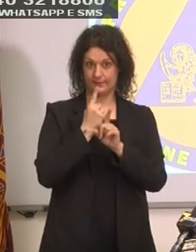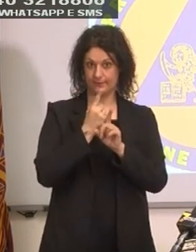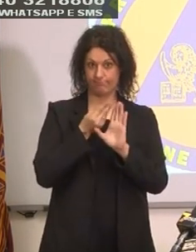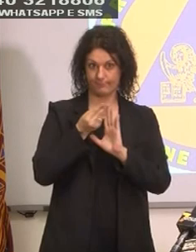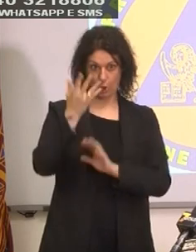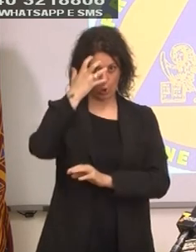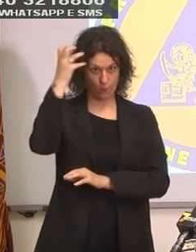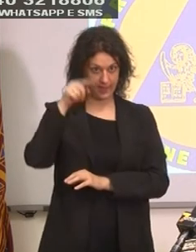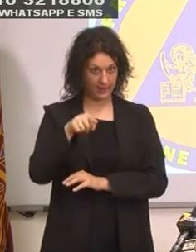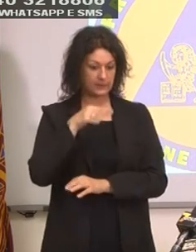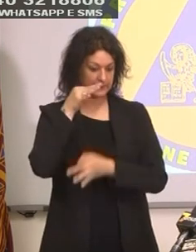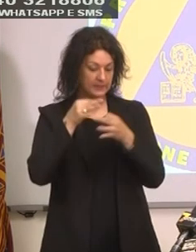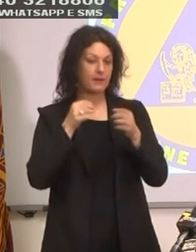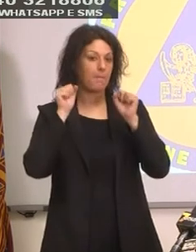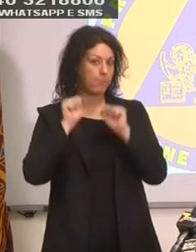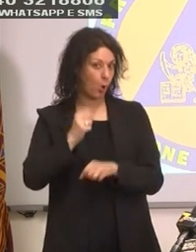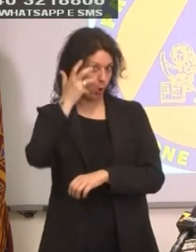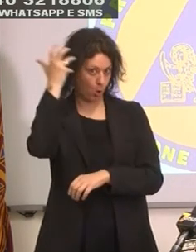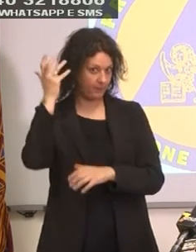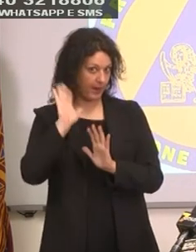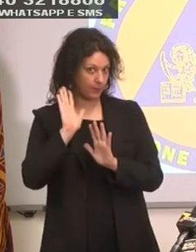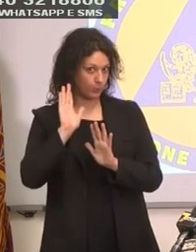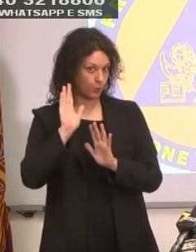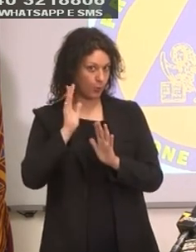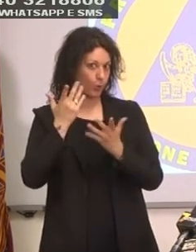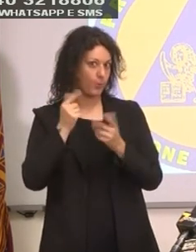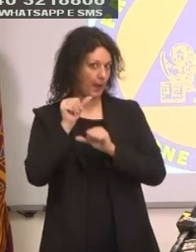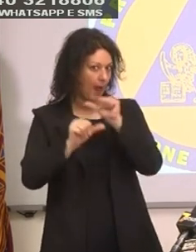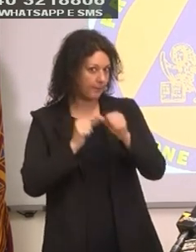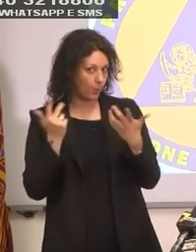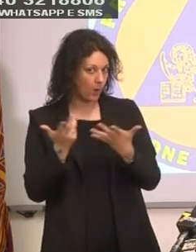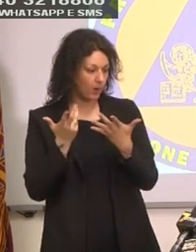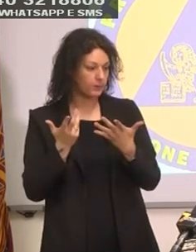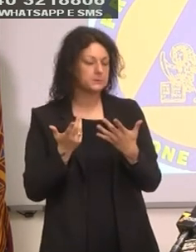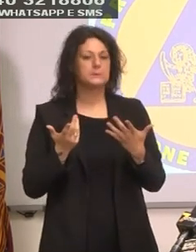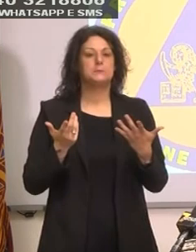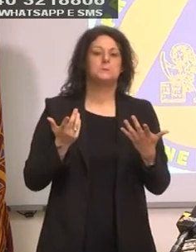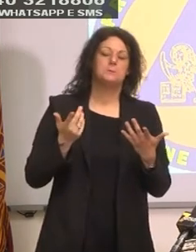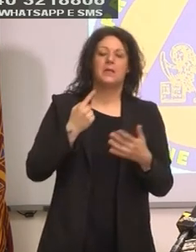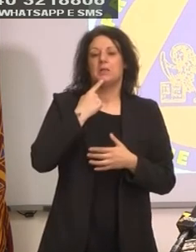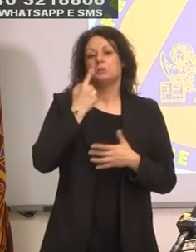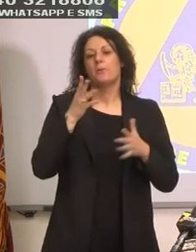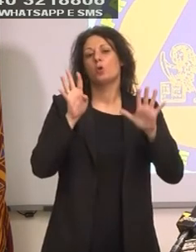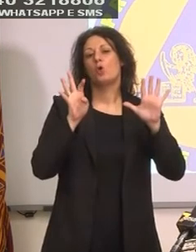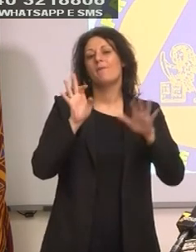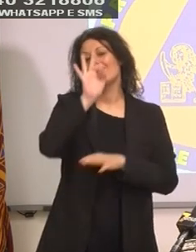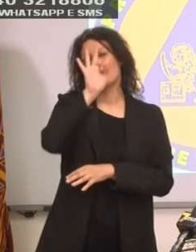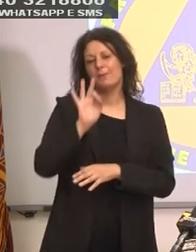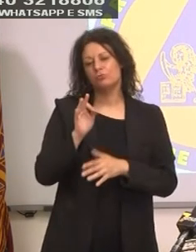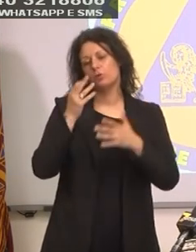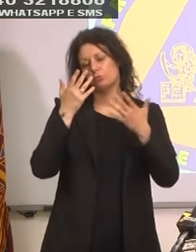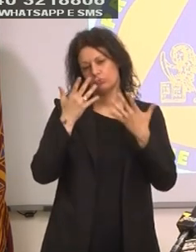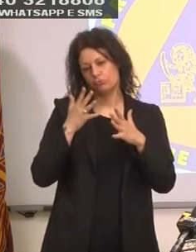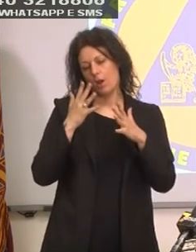quindi potrebbero non essere queste, non sono definitive. Diciamo che al 90% sono già condivise. Cioè, per condivise. Dire, tutto questo tema